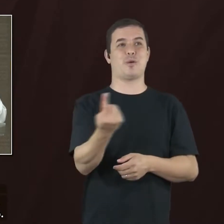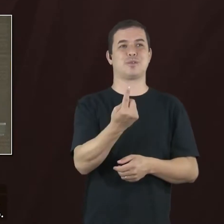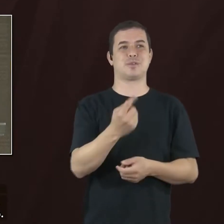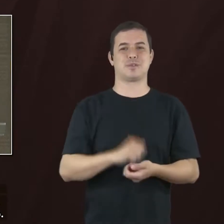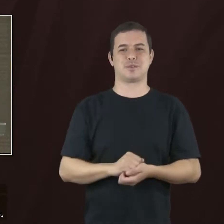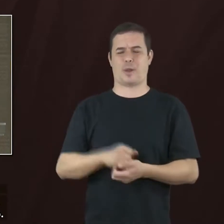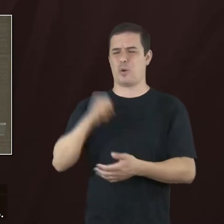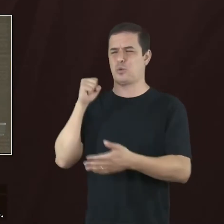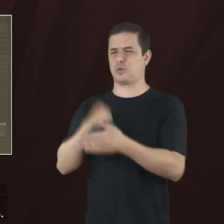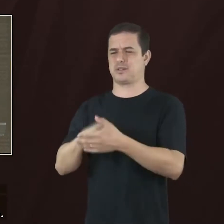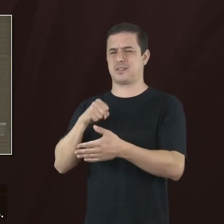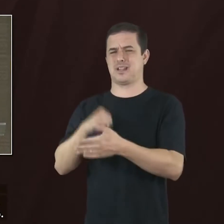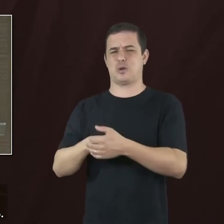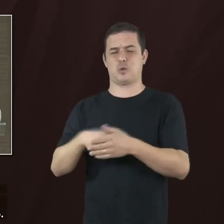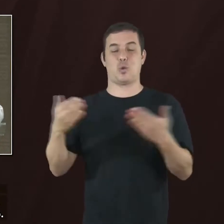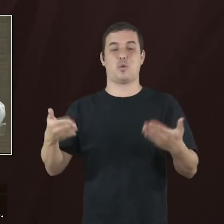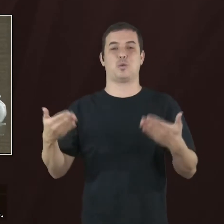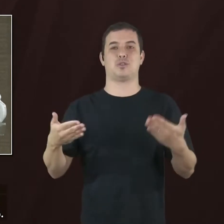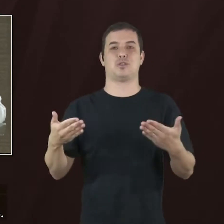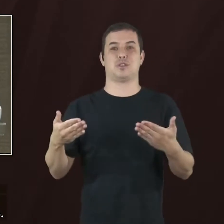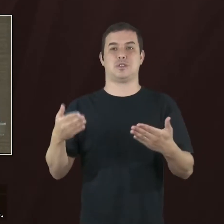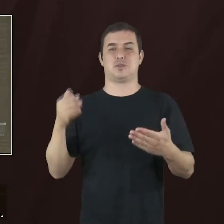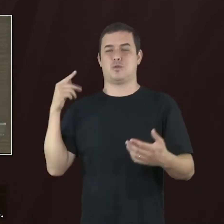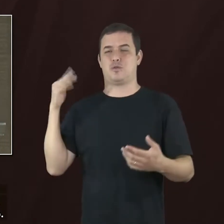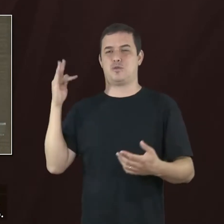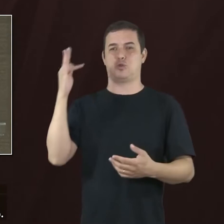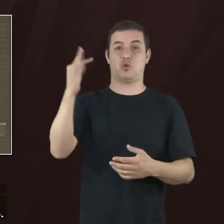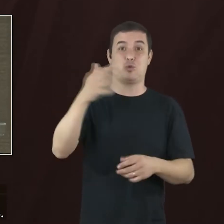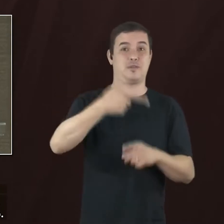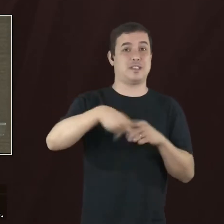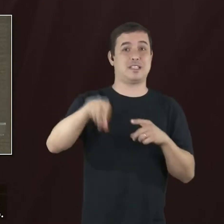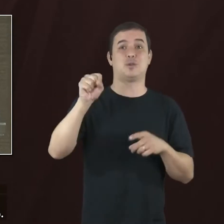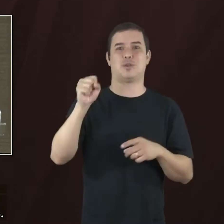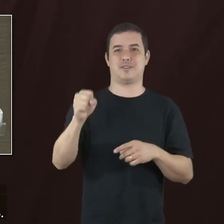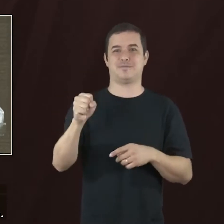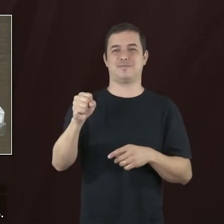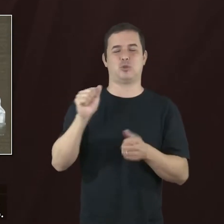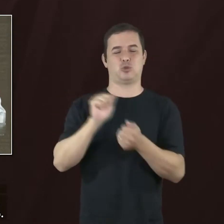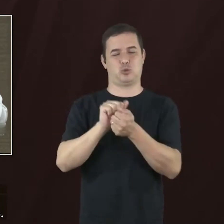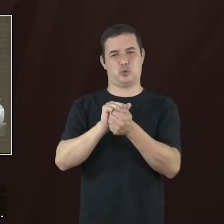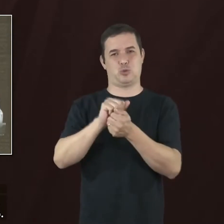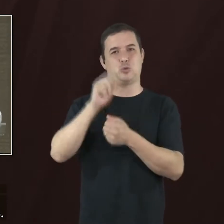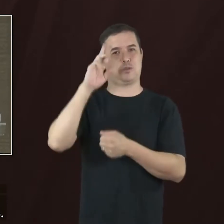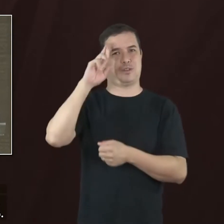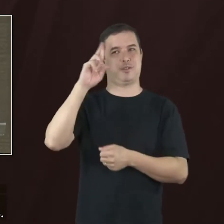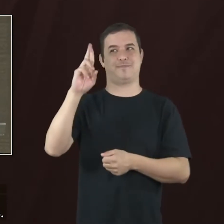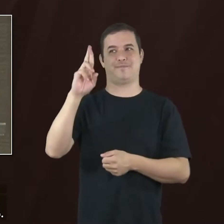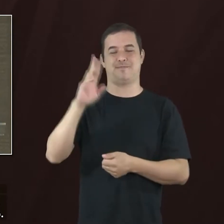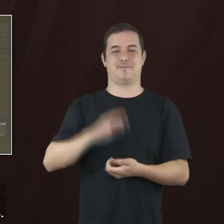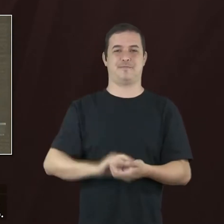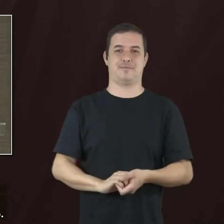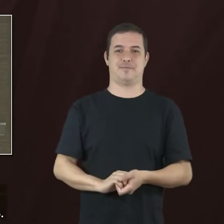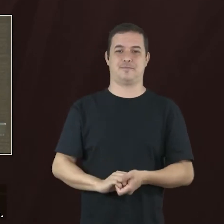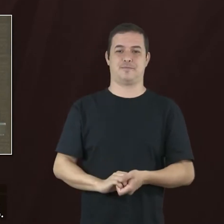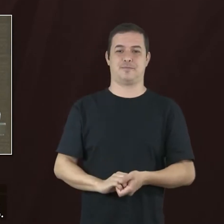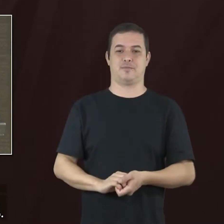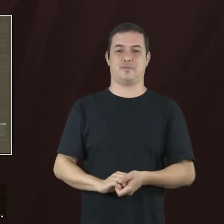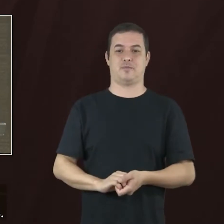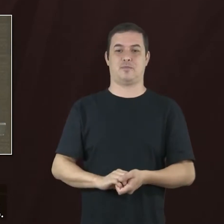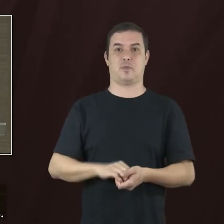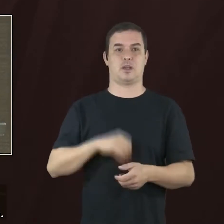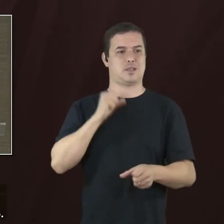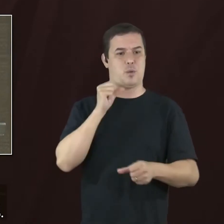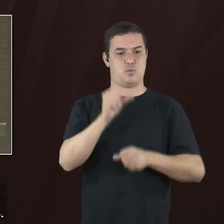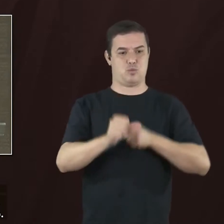estão batalhando hoje para serem vencedores. São esses que estão mudando